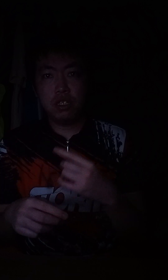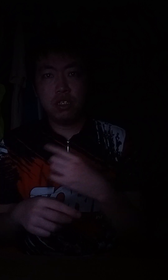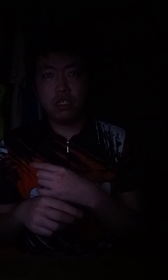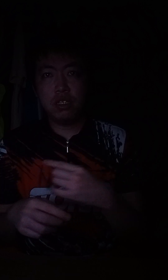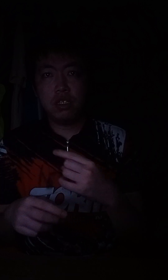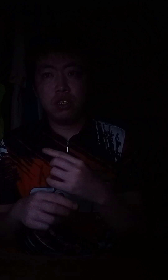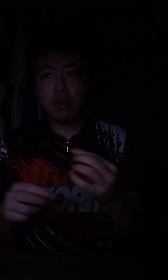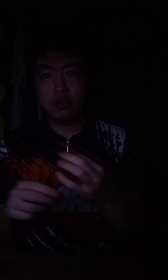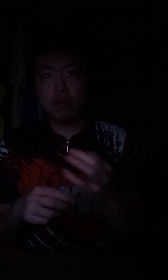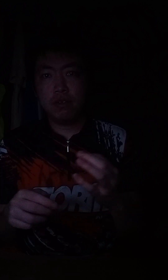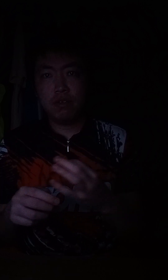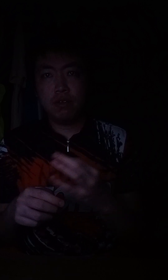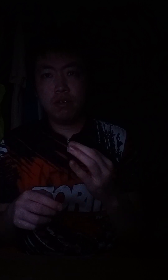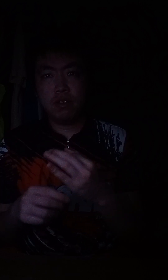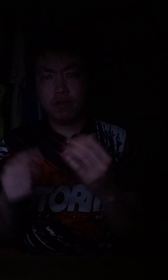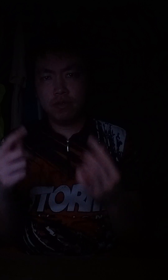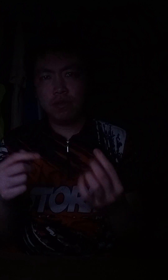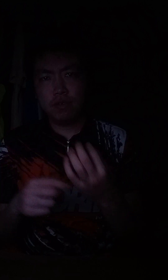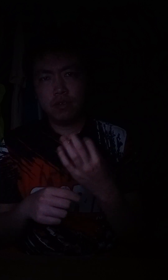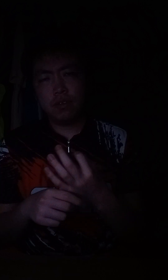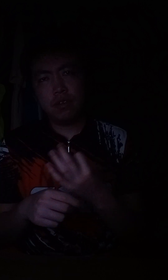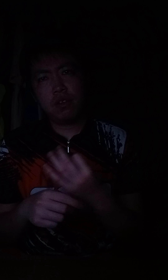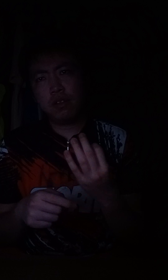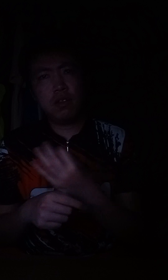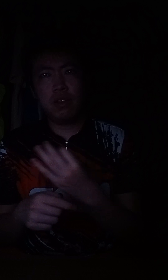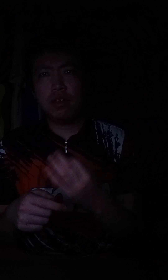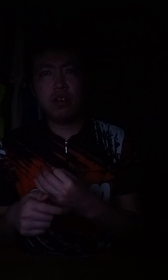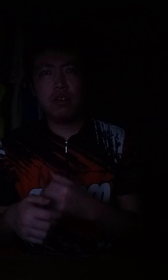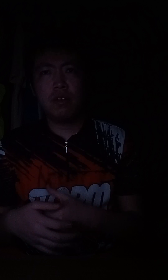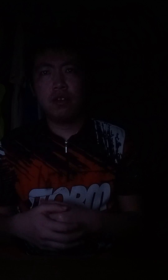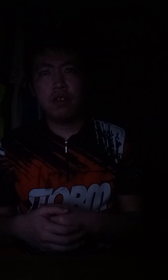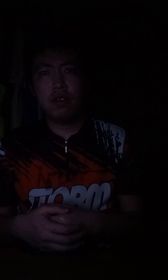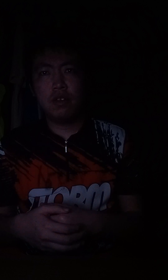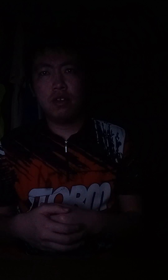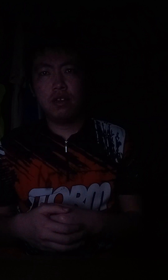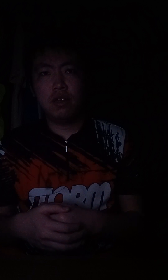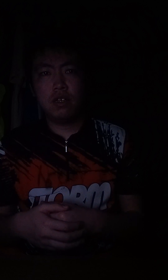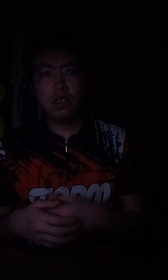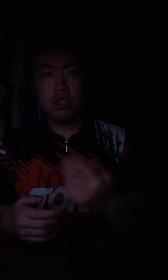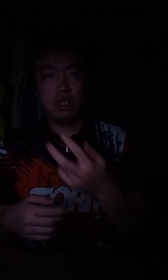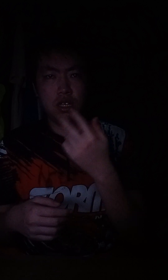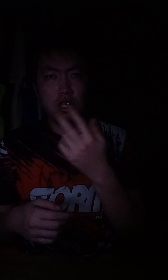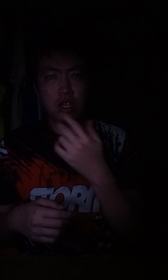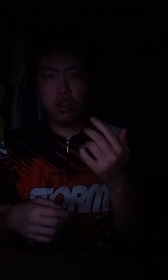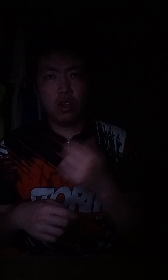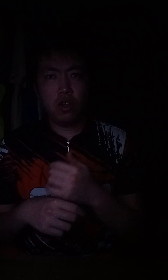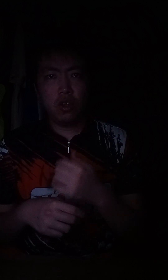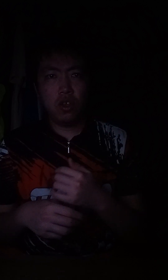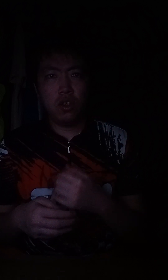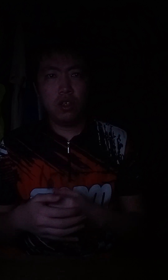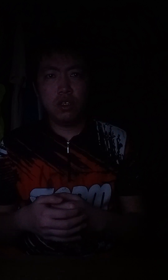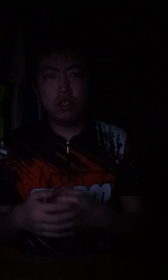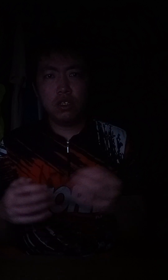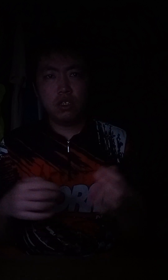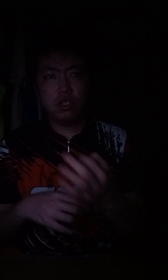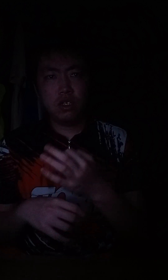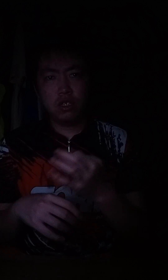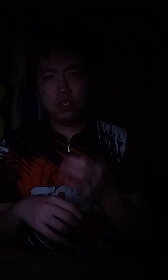운전하지만 기사가 부족해 휴가도 내기가 어렵습니다. 식사를 할 시간조차도 없어요. 인력난이 부족하다 보니까